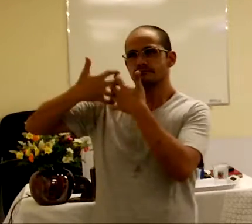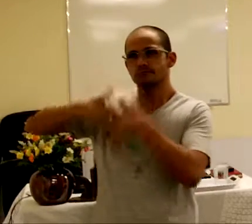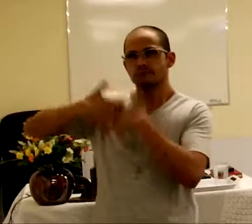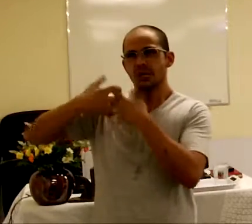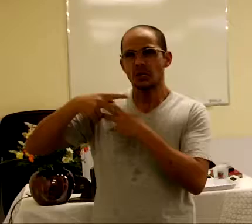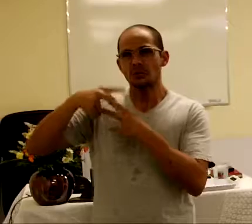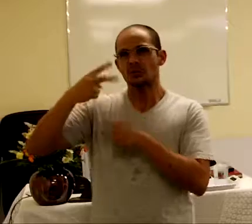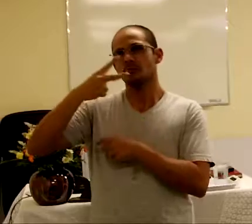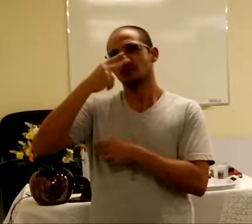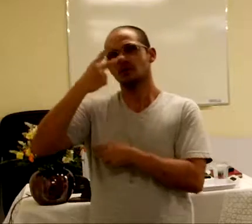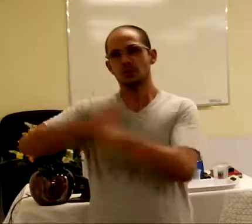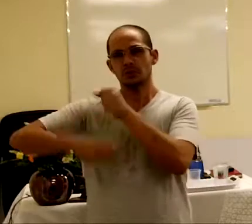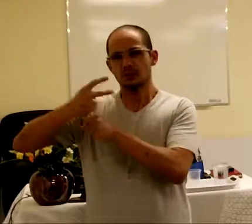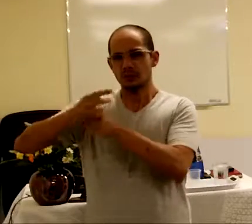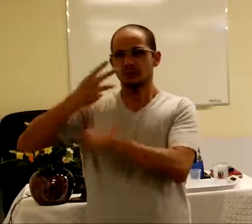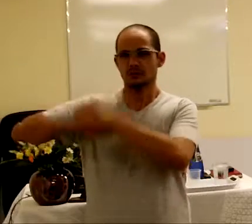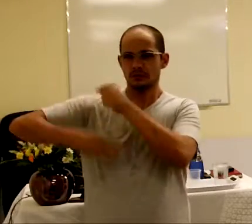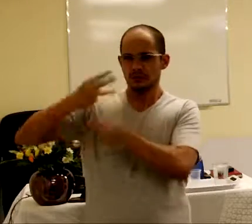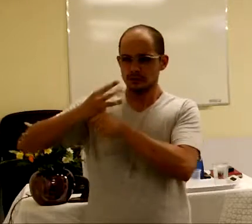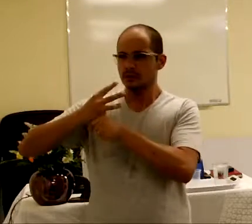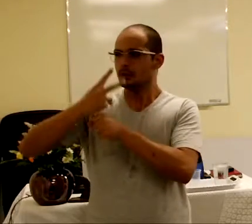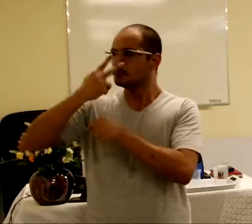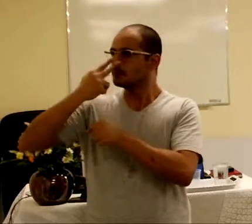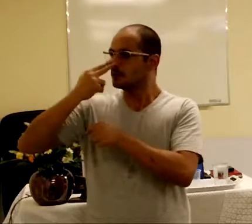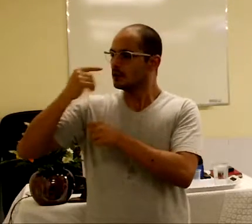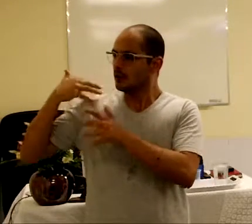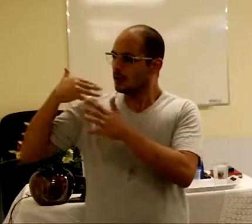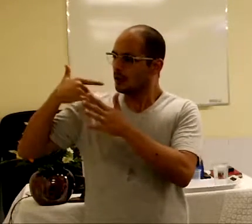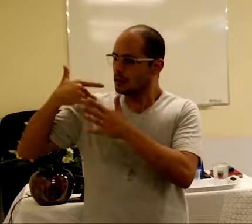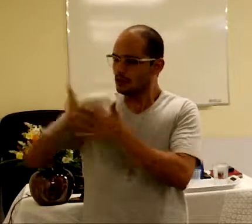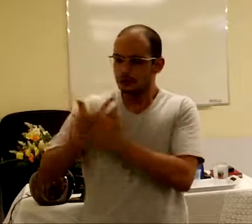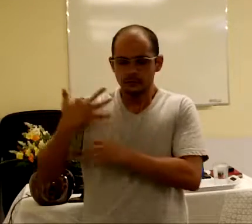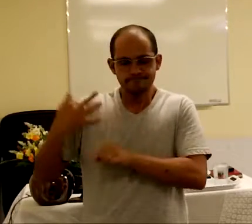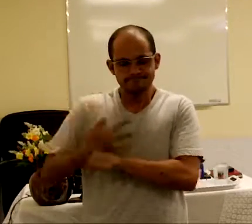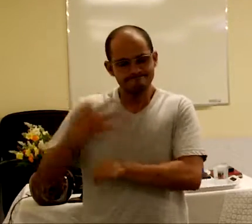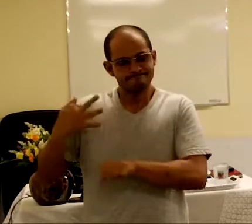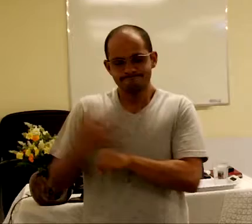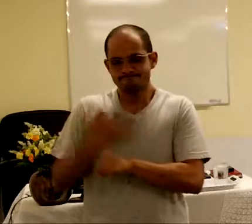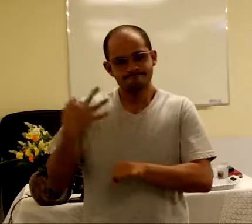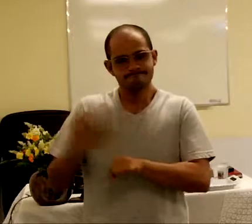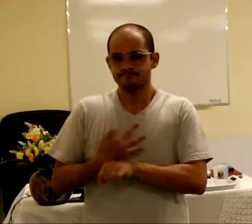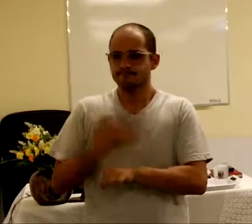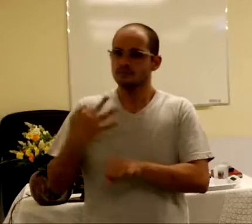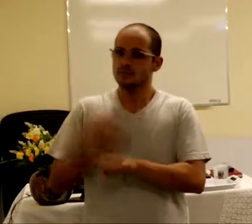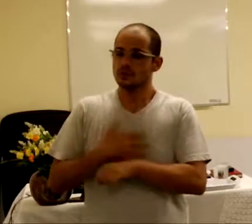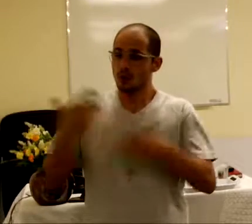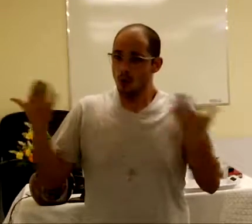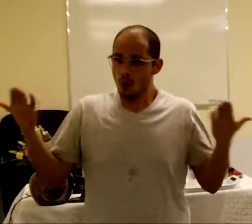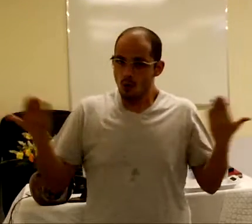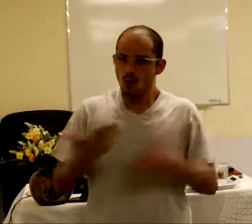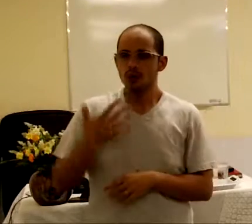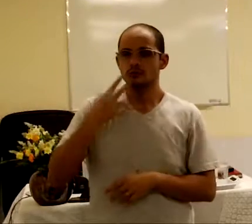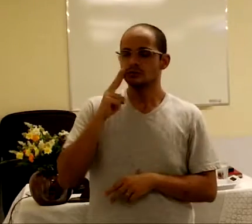anos. Aí. Lá atrás, parecia que a coisa ia ser insuportável, que era difícil. Mas hoje nós percebemos o quanto foi